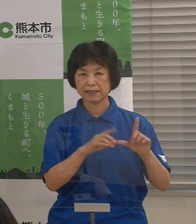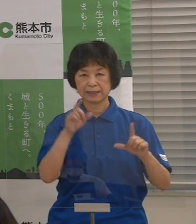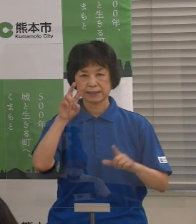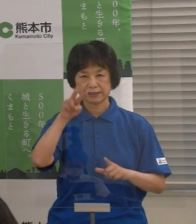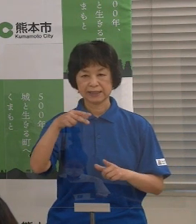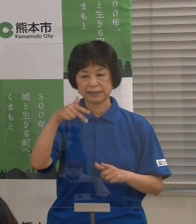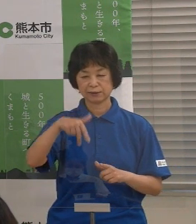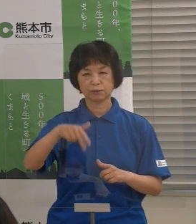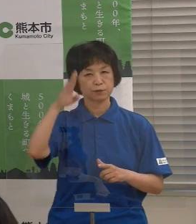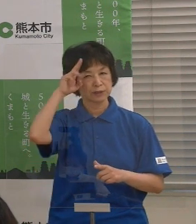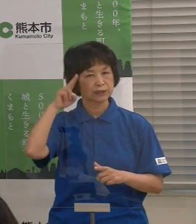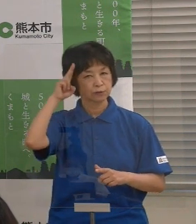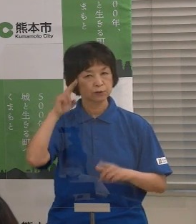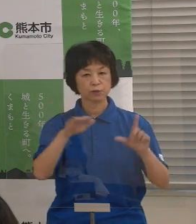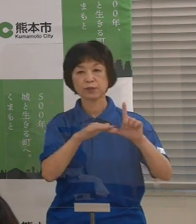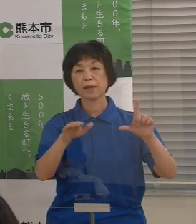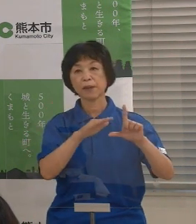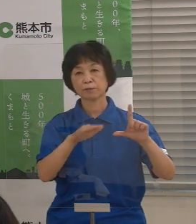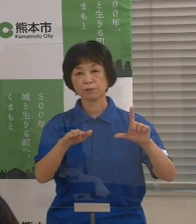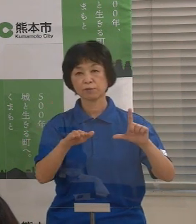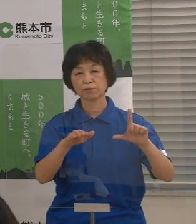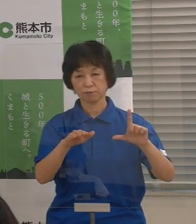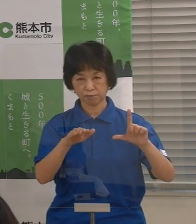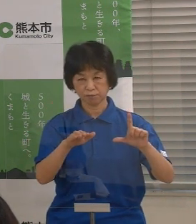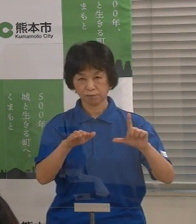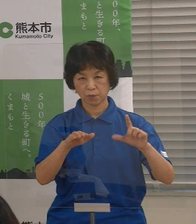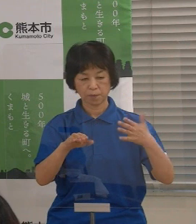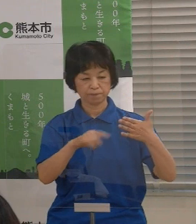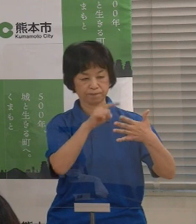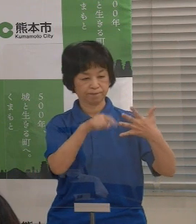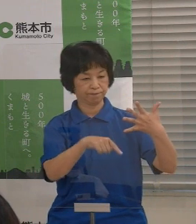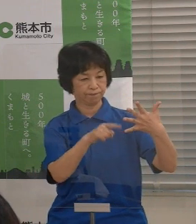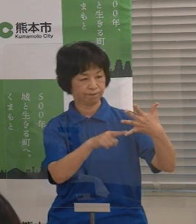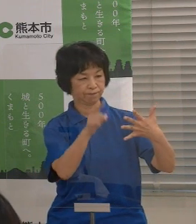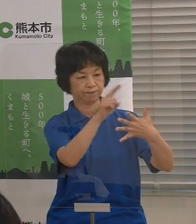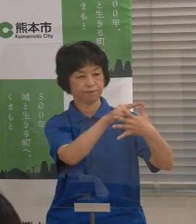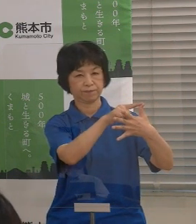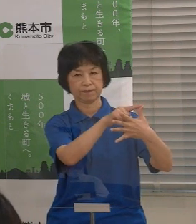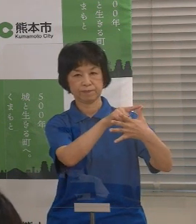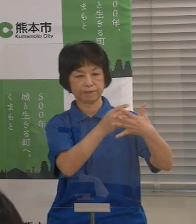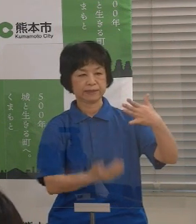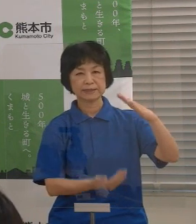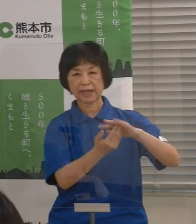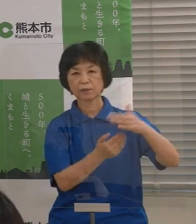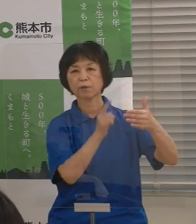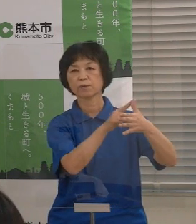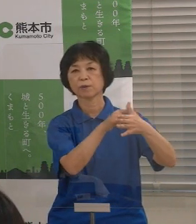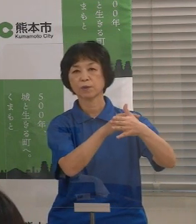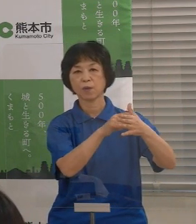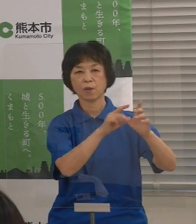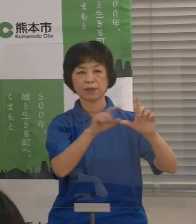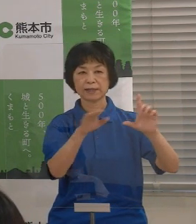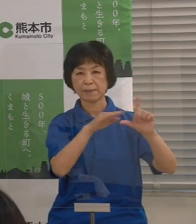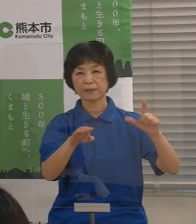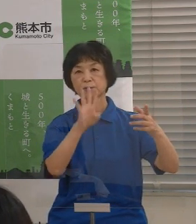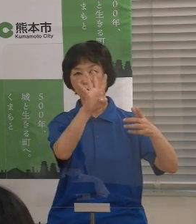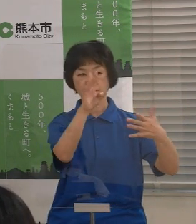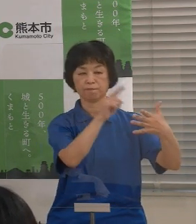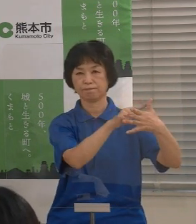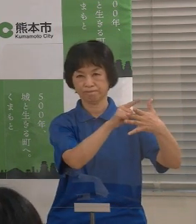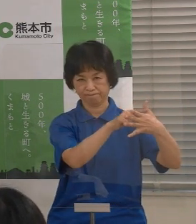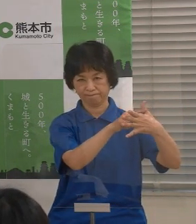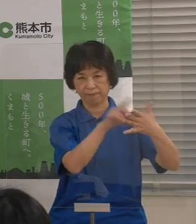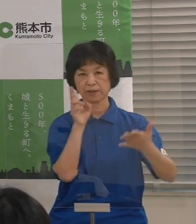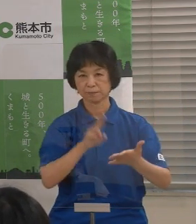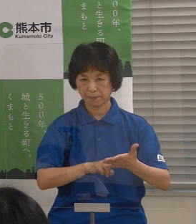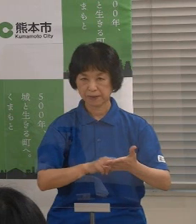4特別警報とさせていただいておりますけれども、もうこれだけの広がりがあるということ